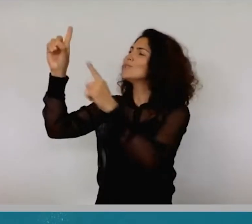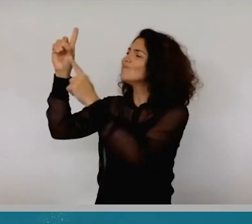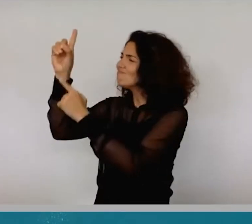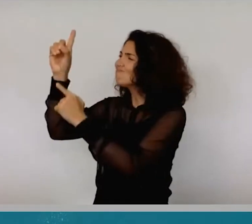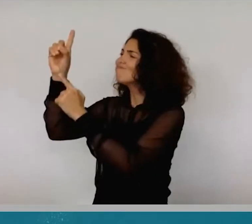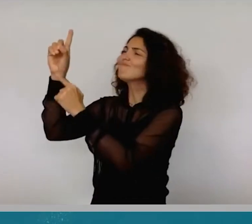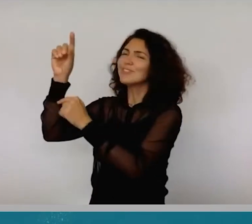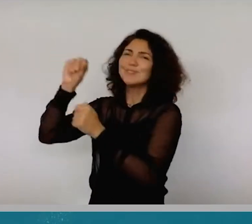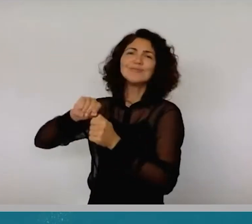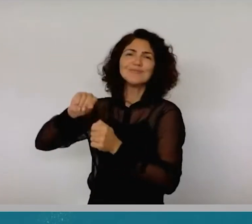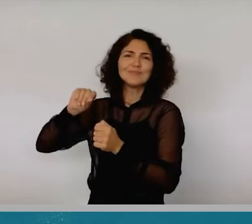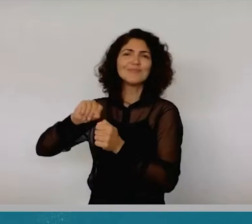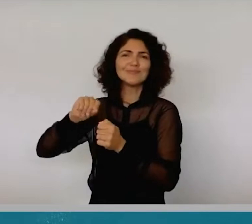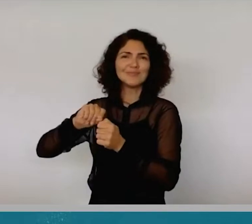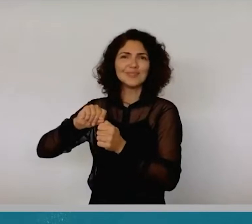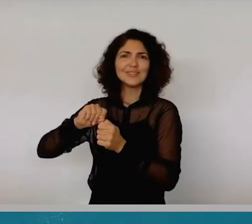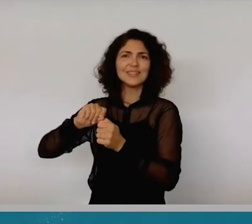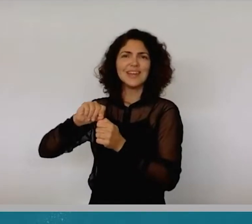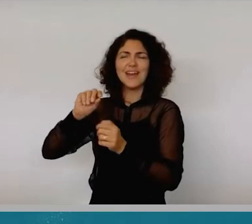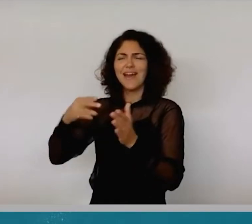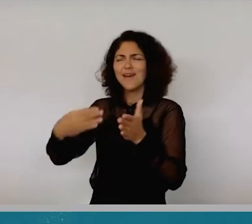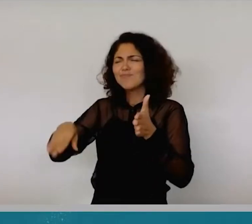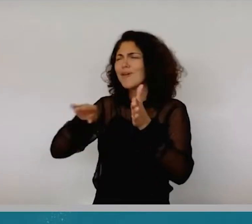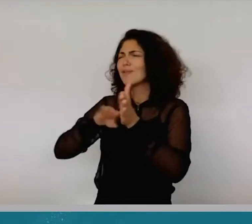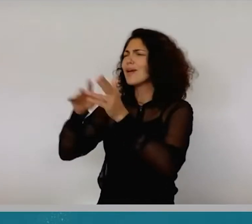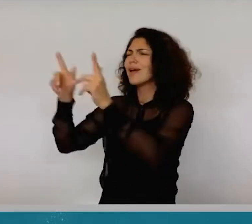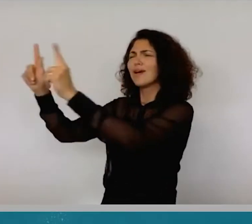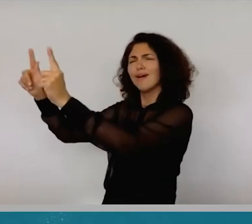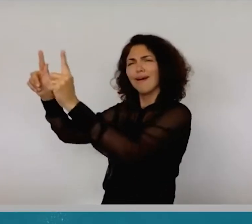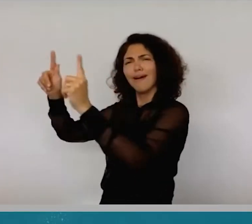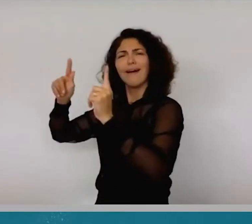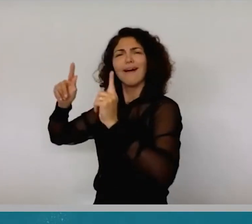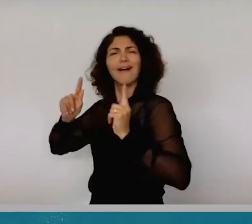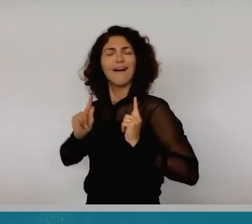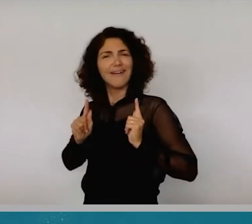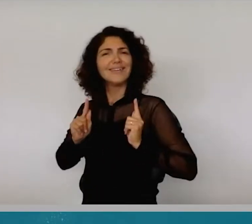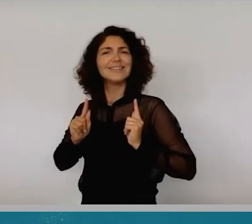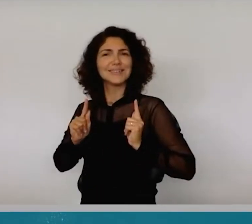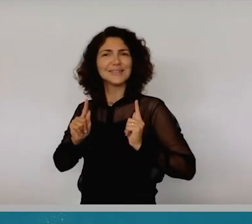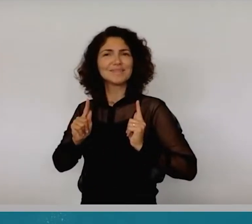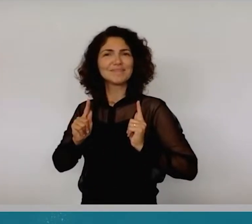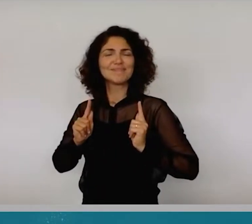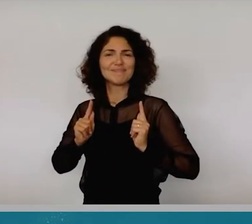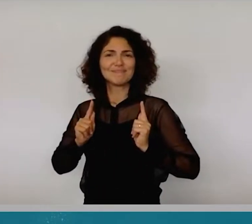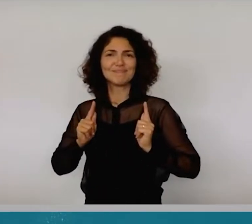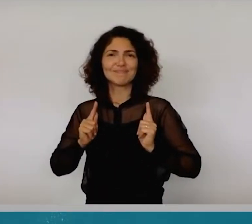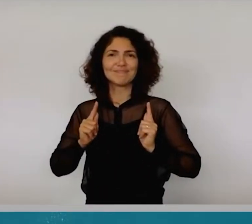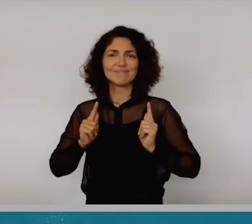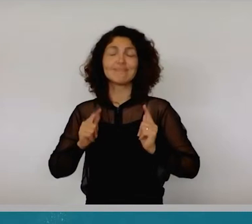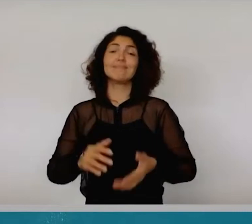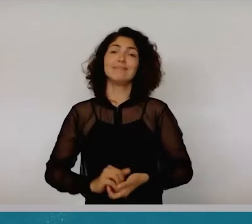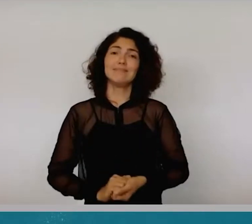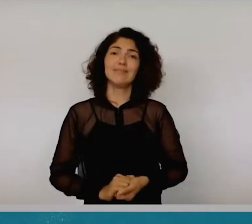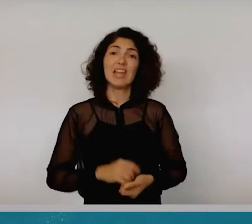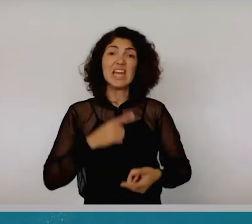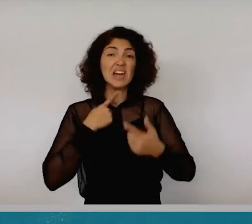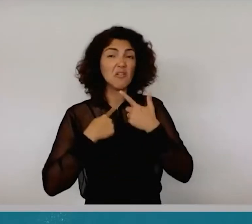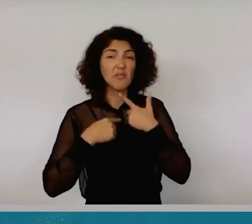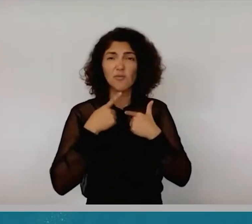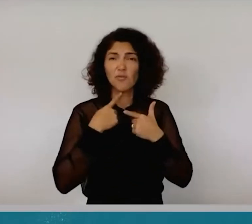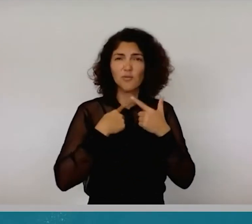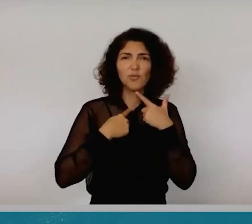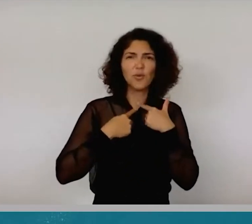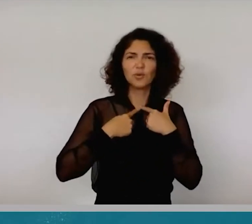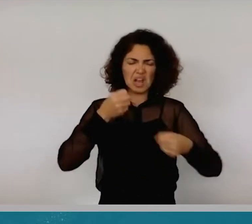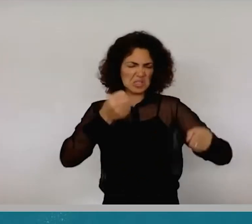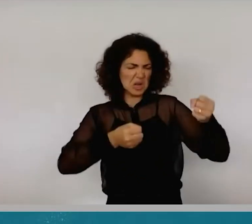aprovação. Nosso objetivo aqui na terra, irmãos, não é para ser mais rico, ter mais um bom carro, uma boa casa, não ter um cargo que o